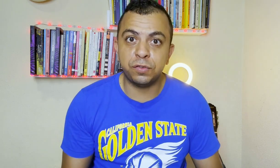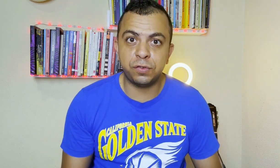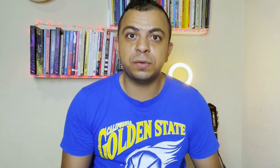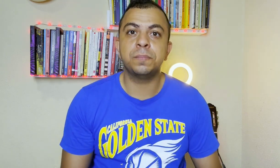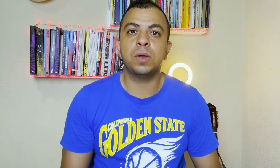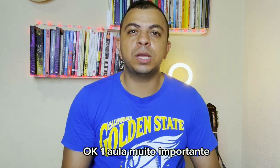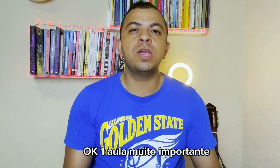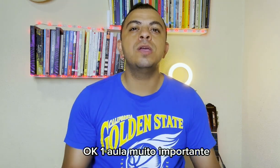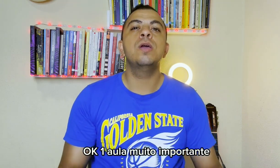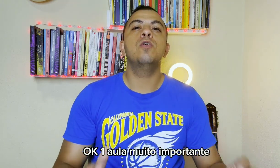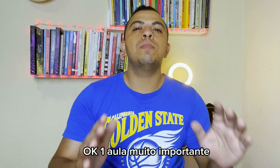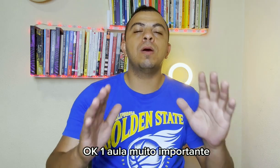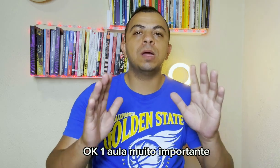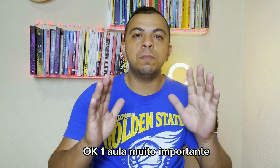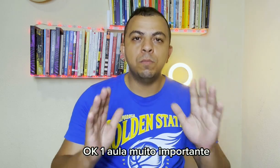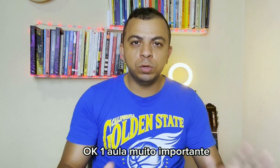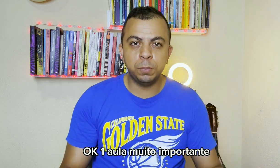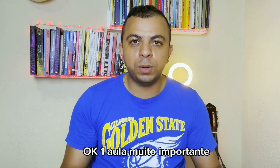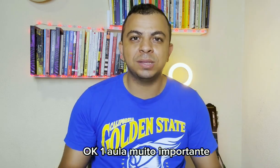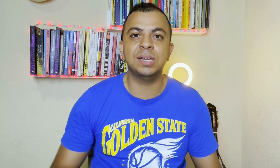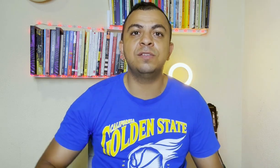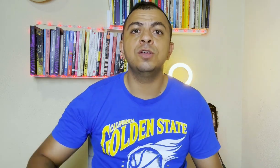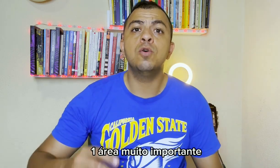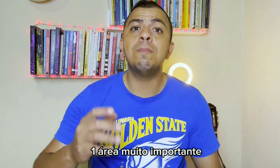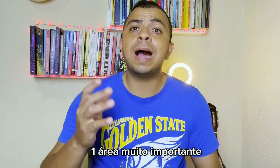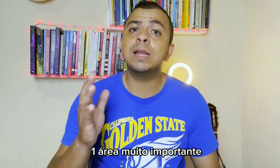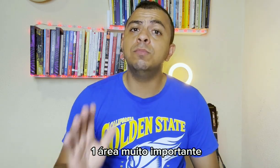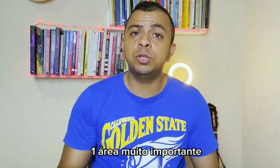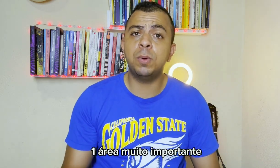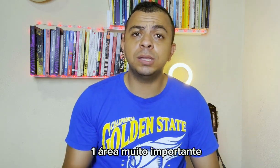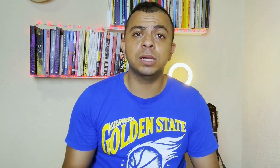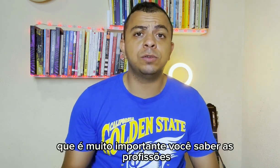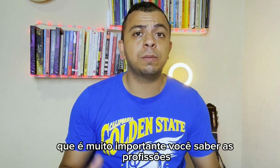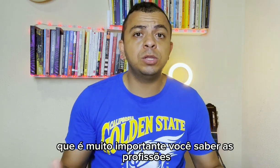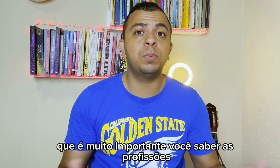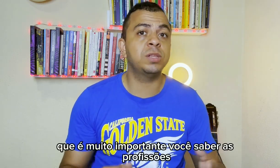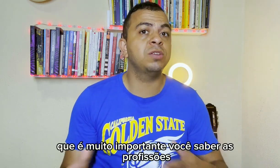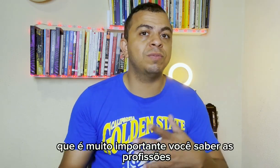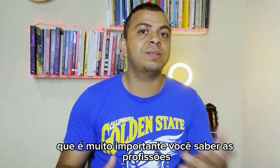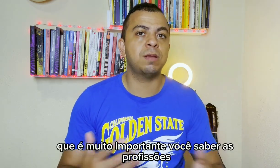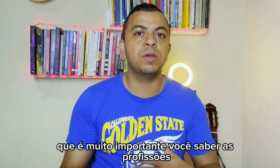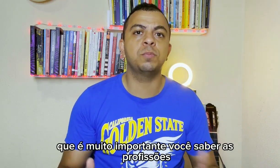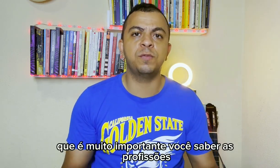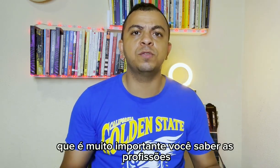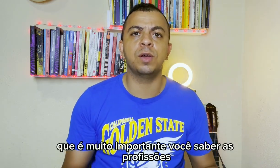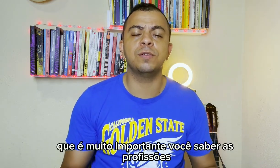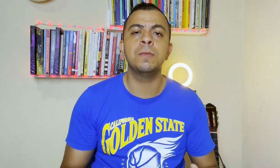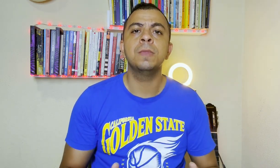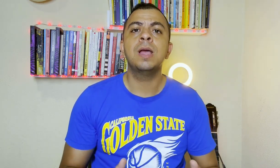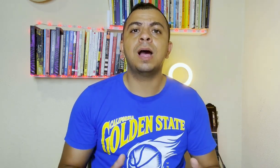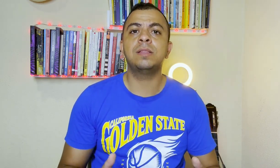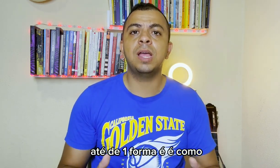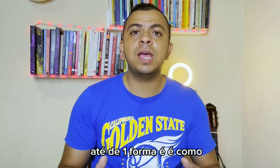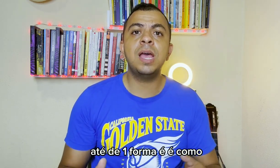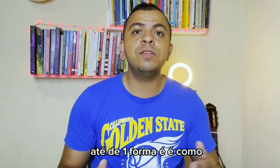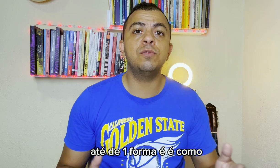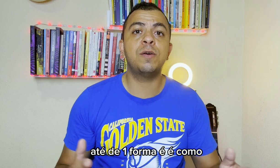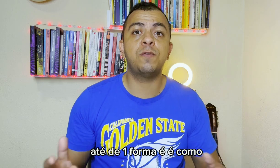profissões, ok? Uma aula muito importante, uma área muito importante, que é muito importante você saber as profissões. Até de uma